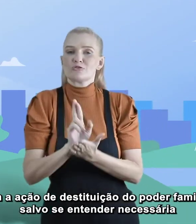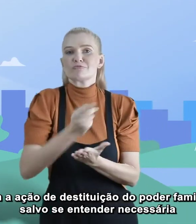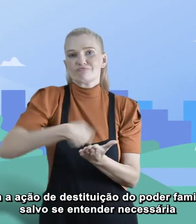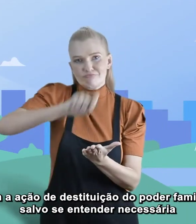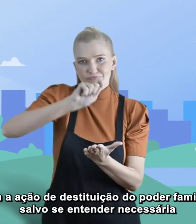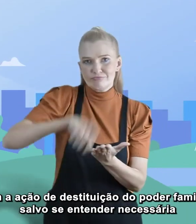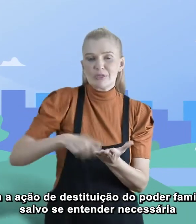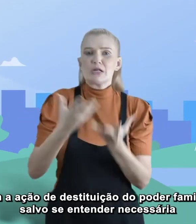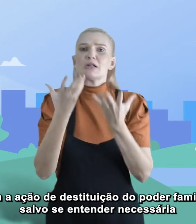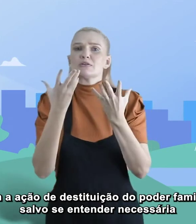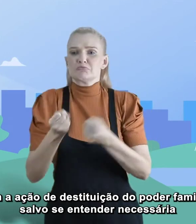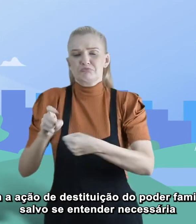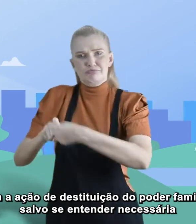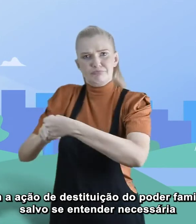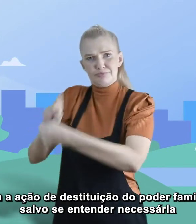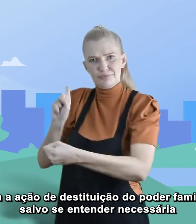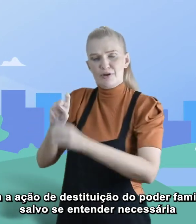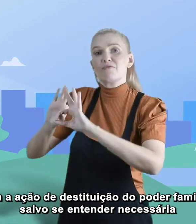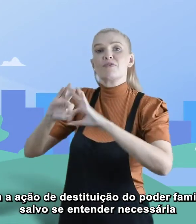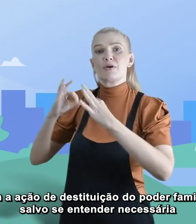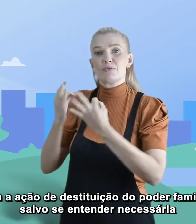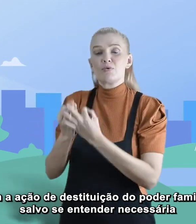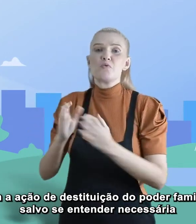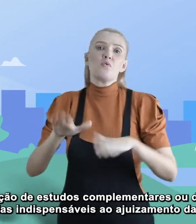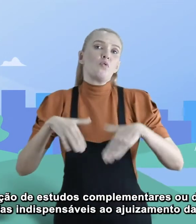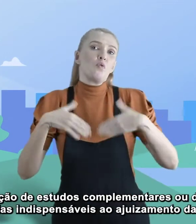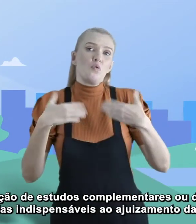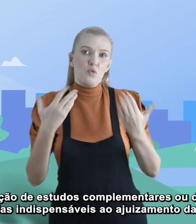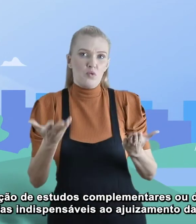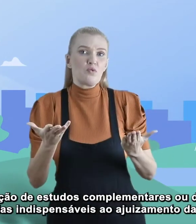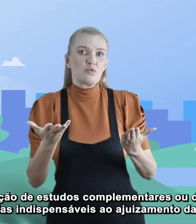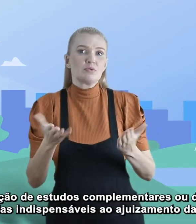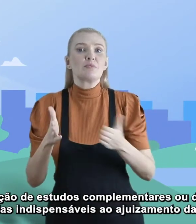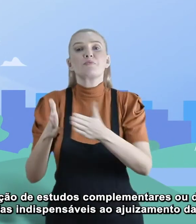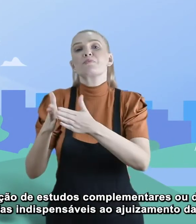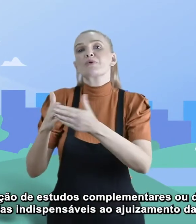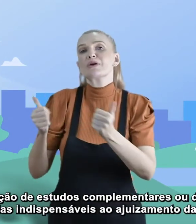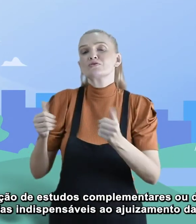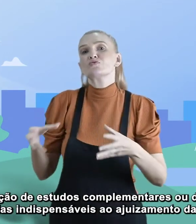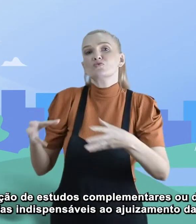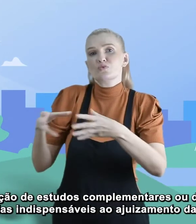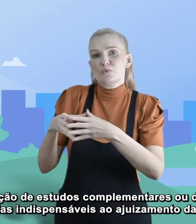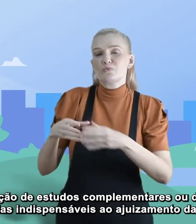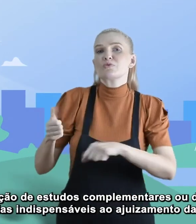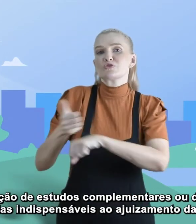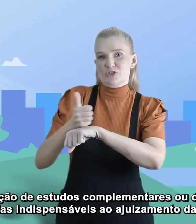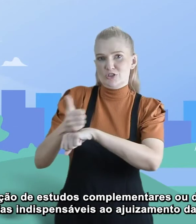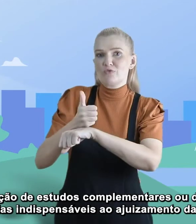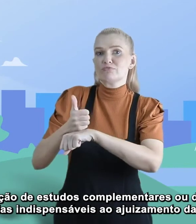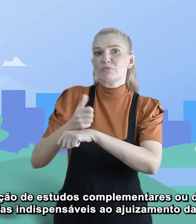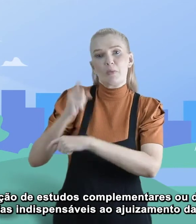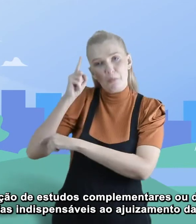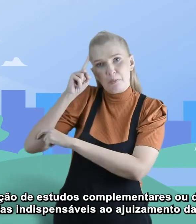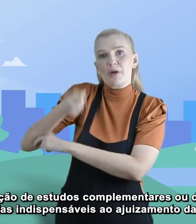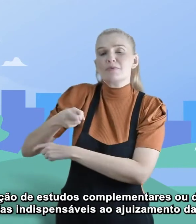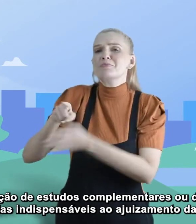familiar, salvo se entender necessária a realização de estudos complementares ou de outras providências